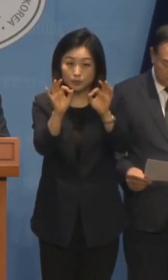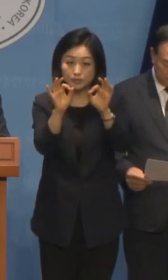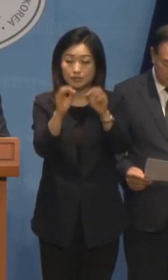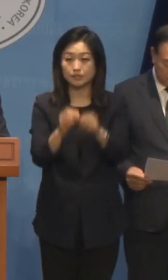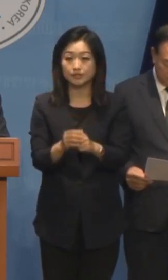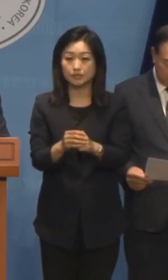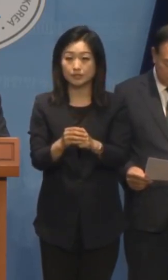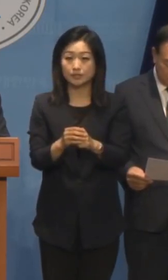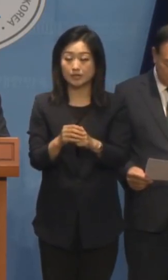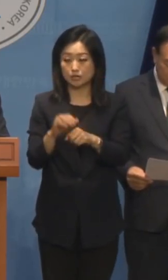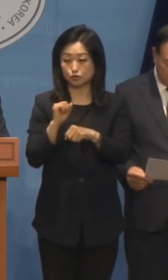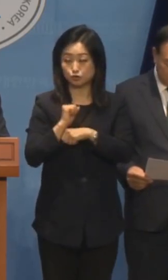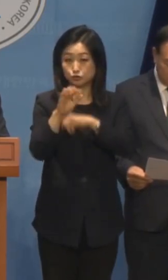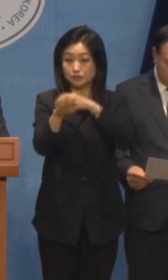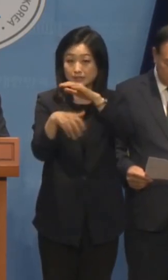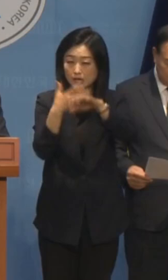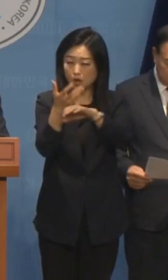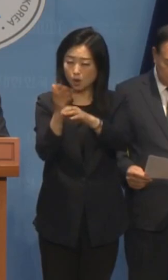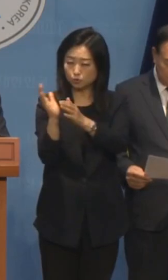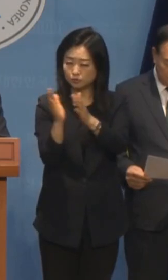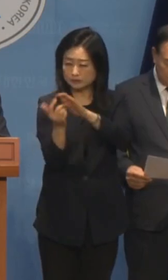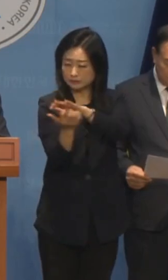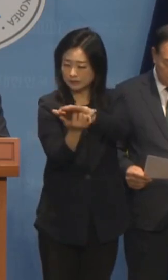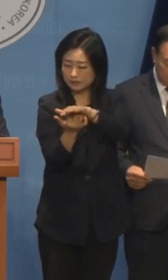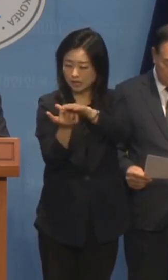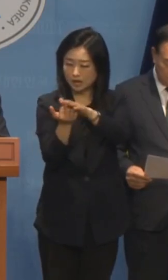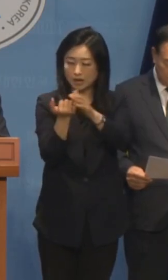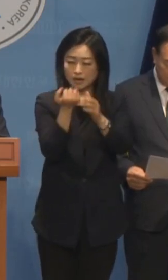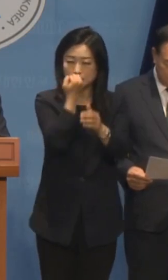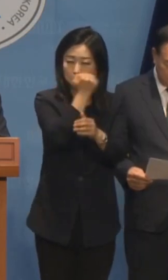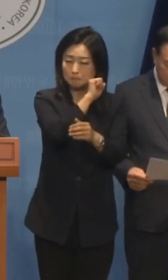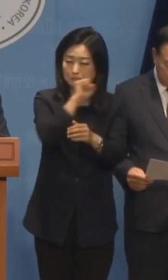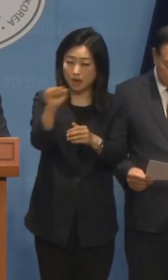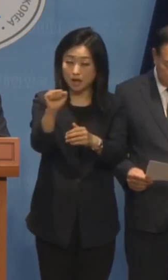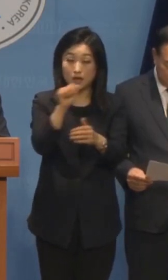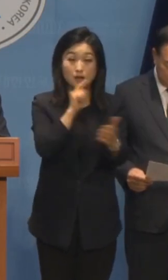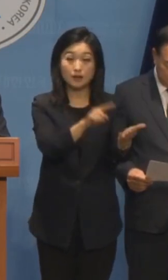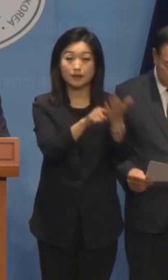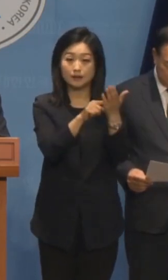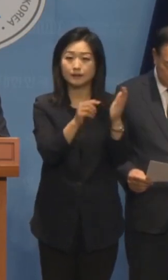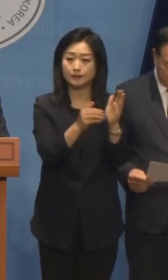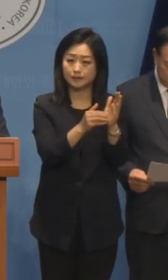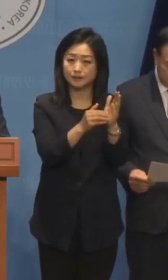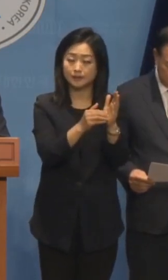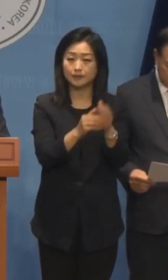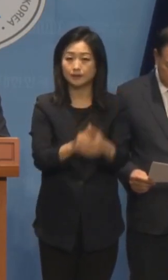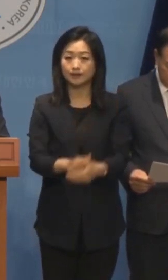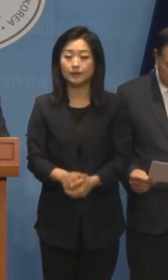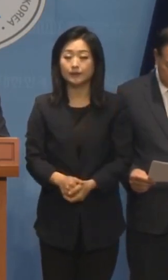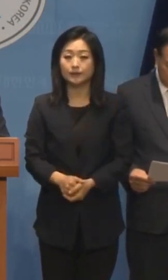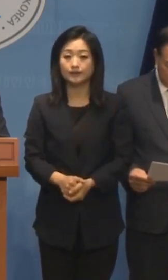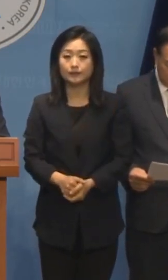둔 계엄령 준비 작전이라며 음모론에 불을 지폈습니다.